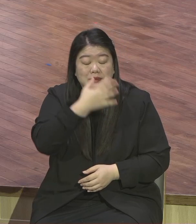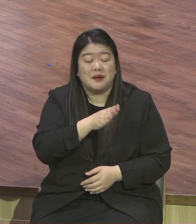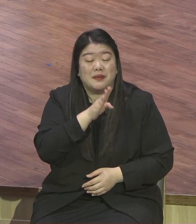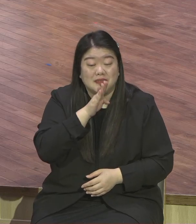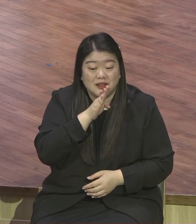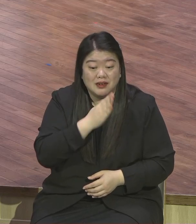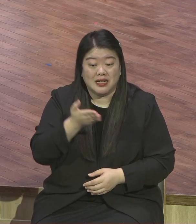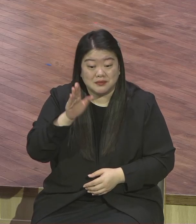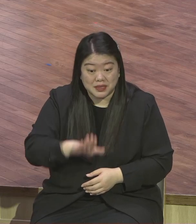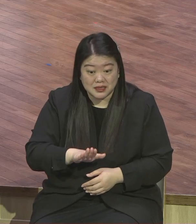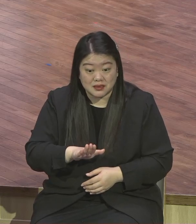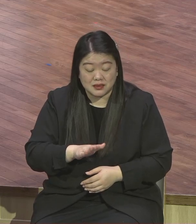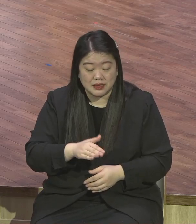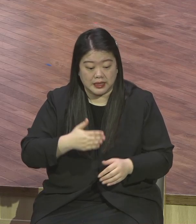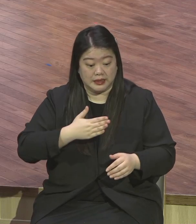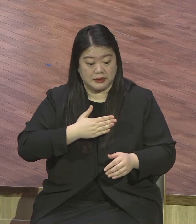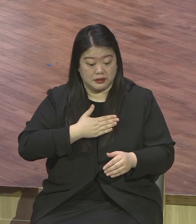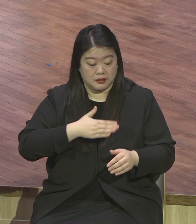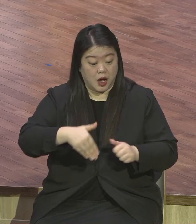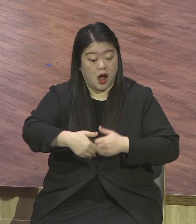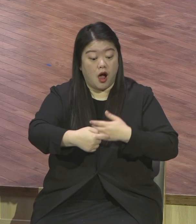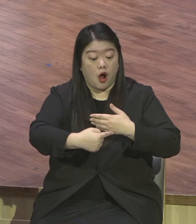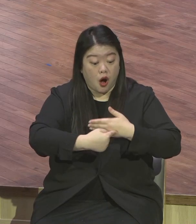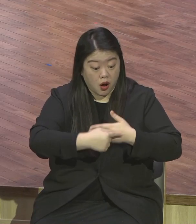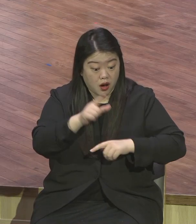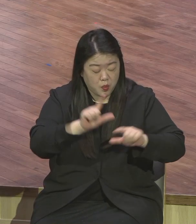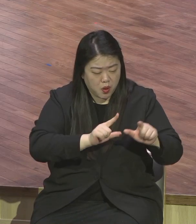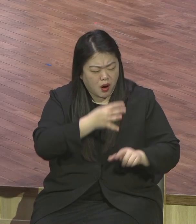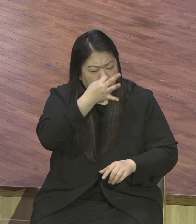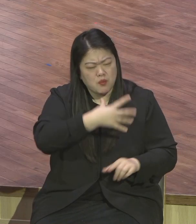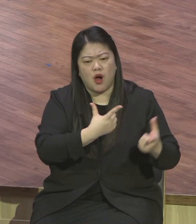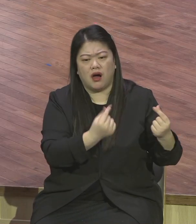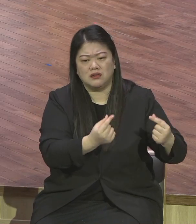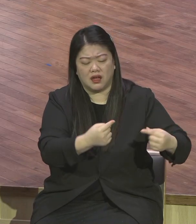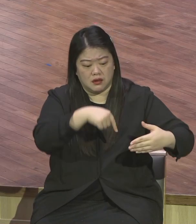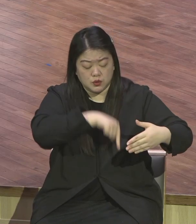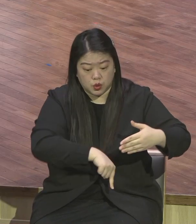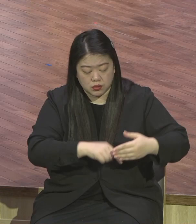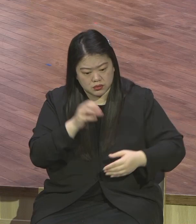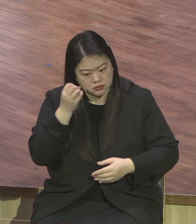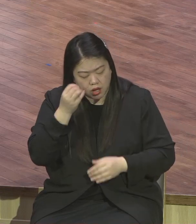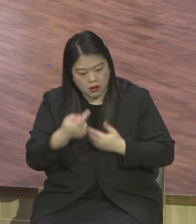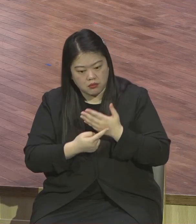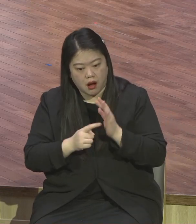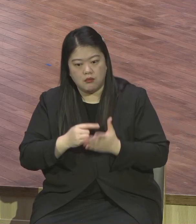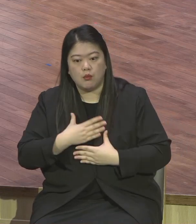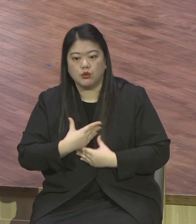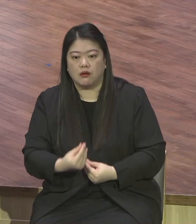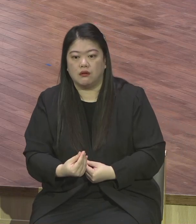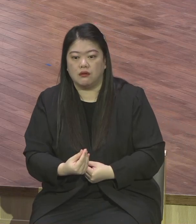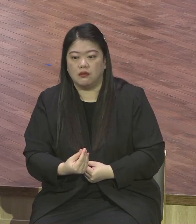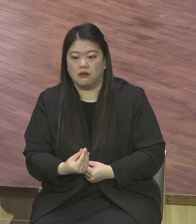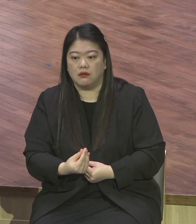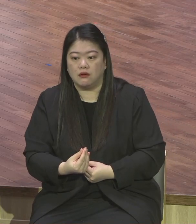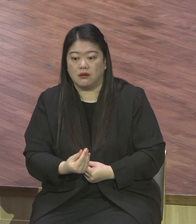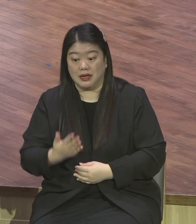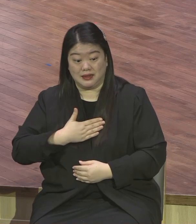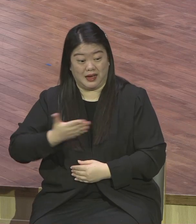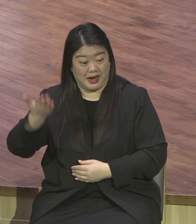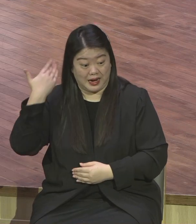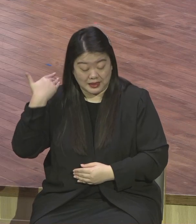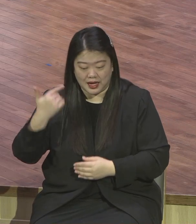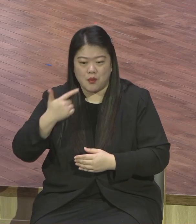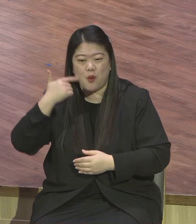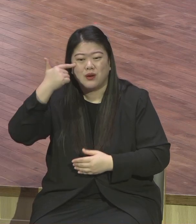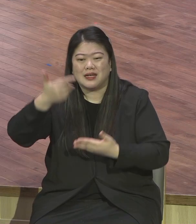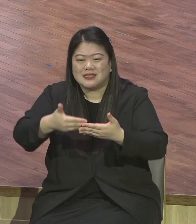여러분 아시는 것처럼 저도 사업을 했던 사람이에요. 직장도 다녔고 사업도 했고 다 여러분 교회